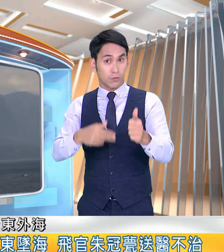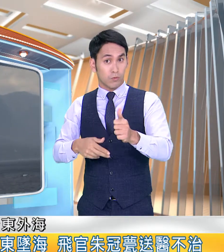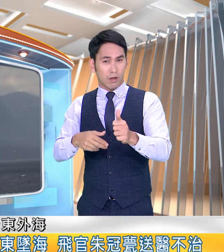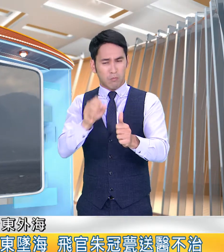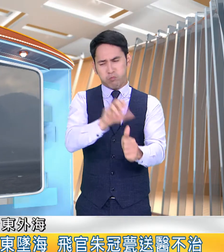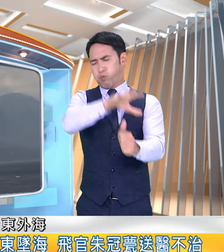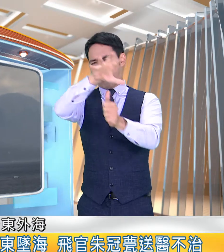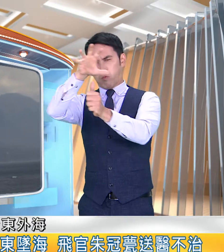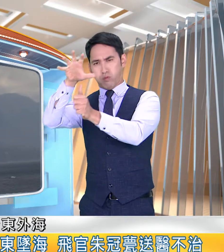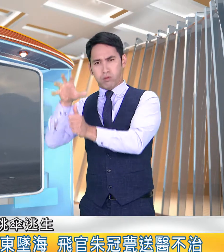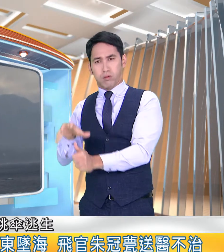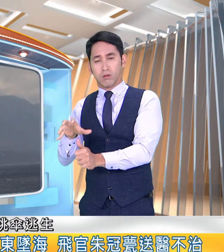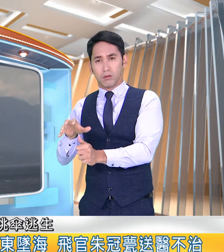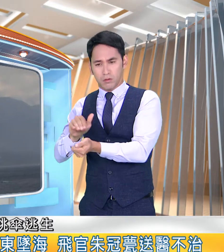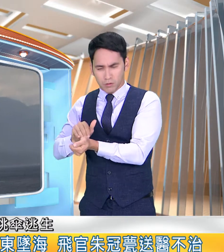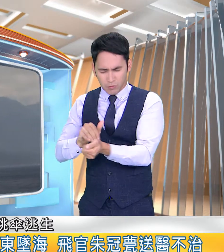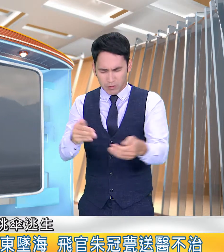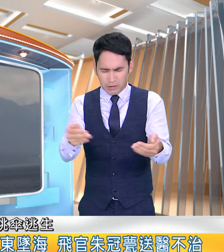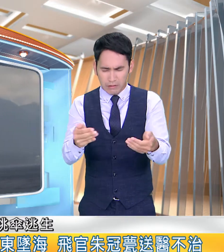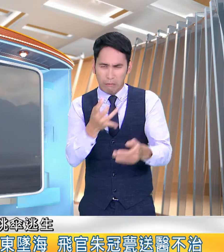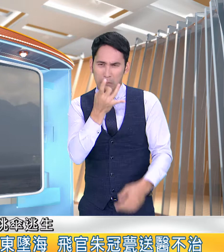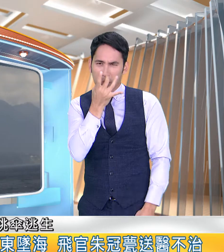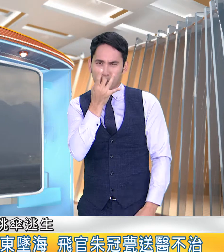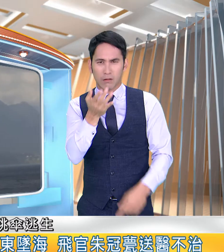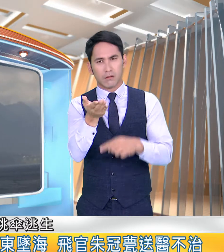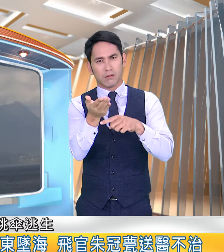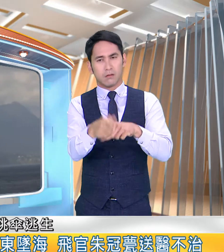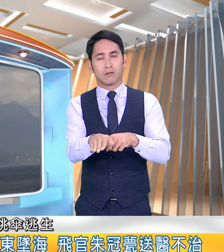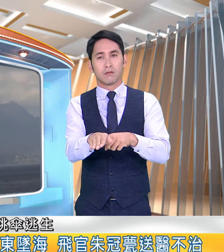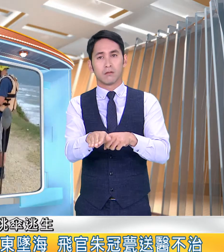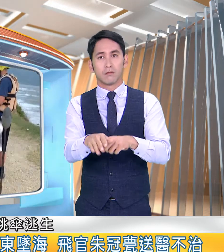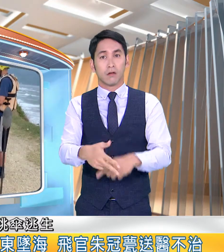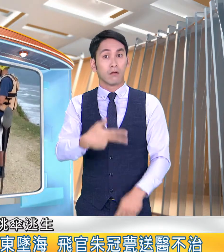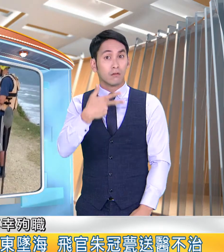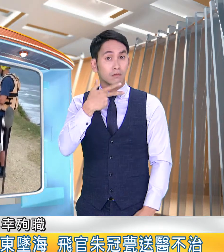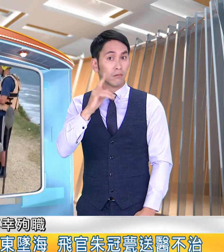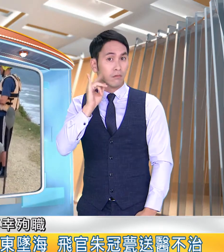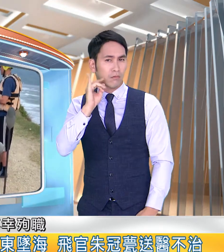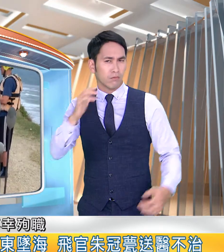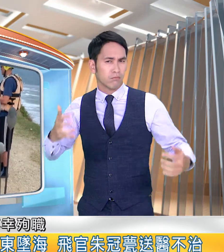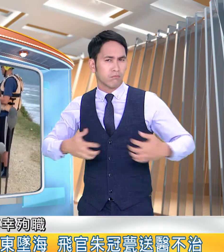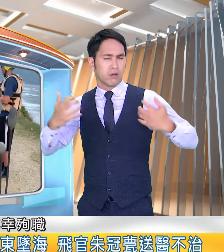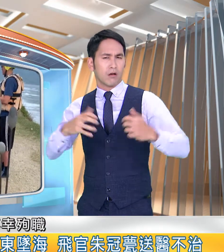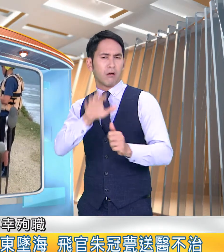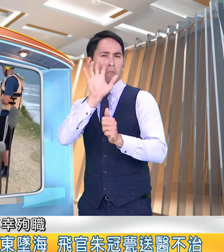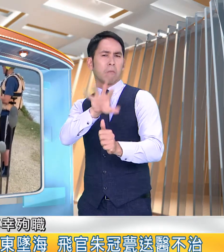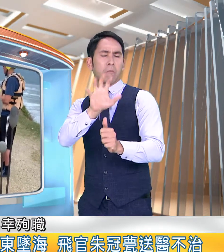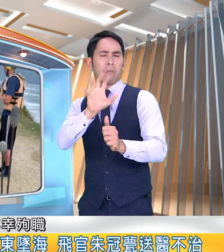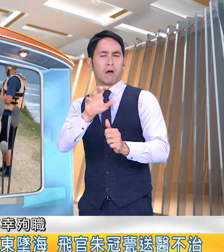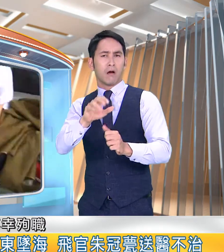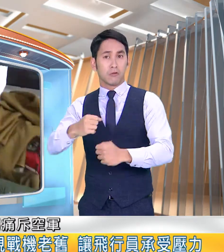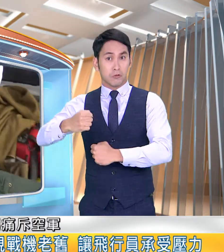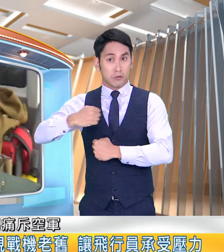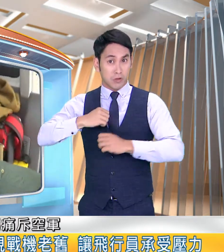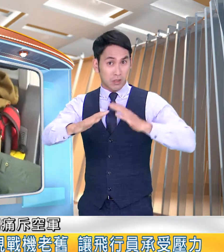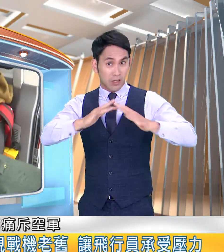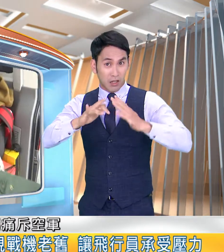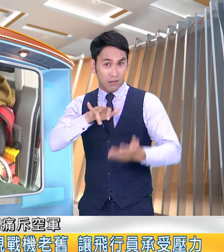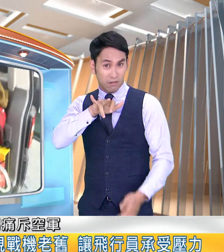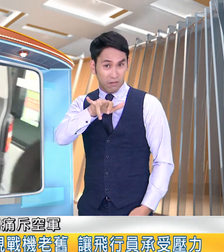海，飞官朱冠蒙跳伞逃生，送医抢救后不幸殉职。朱冠蒙的家属